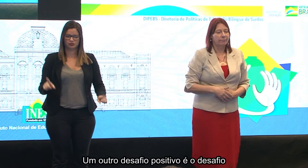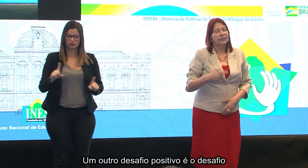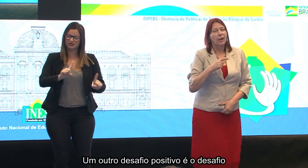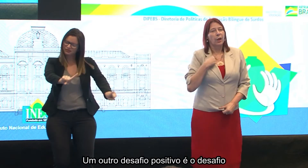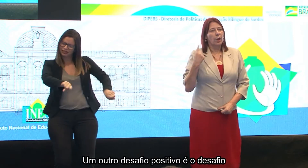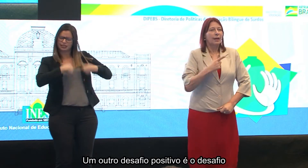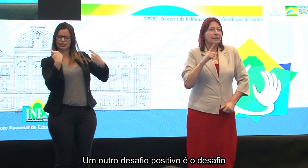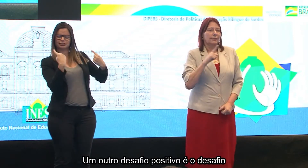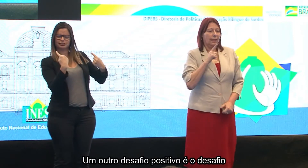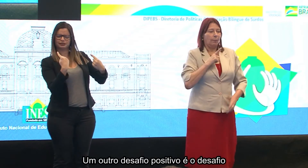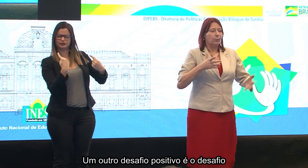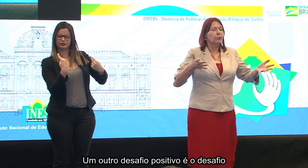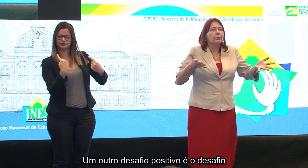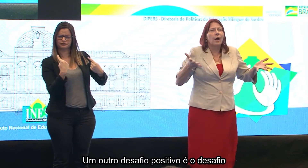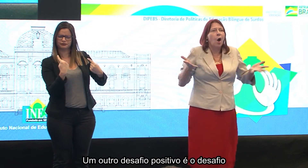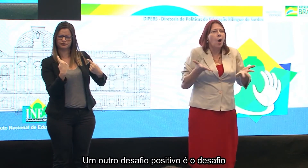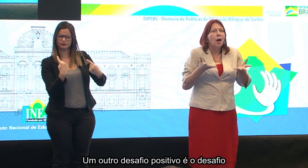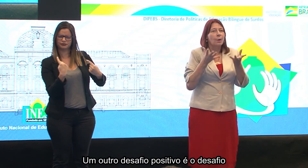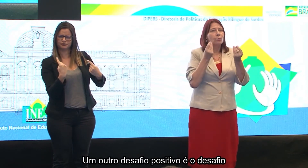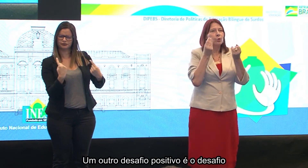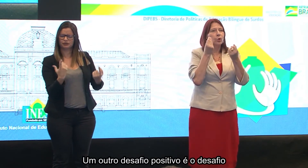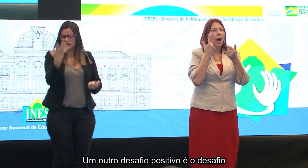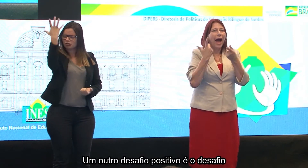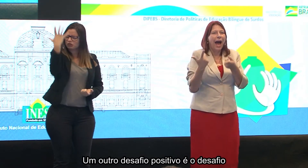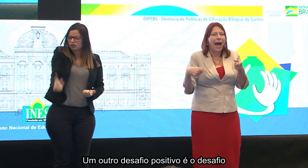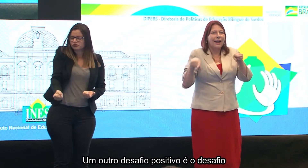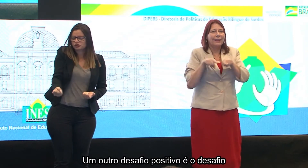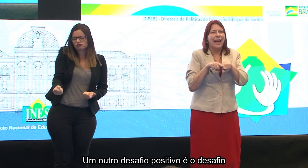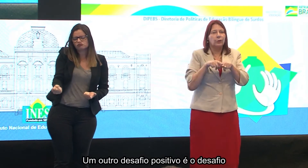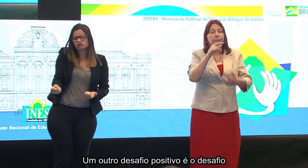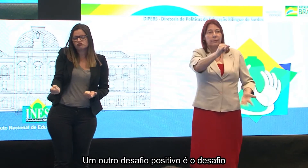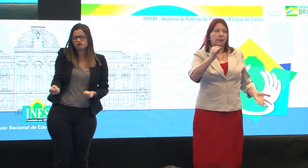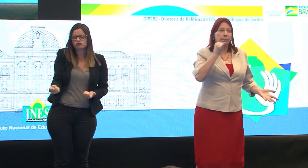Um outro desafio positivo é o desafio